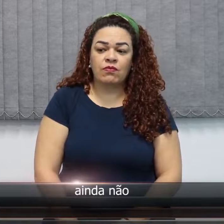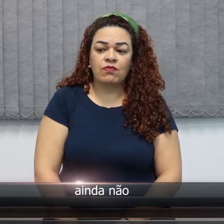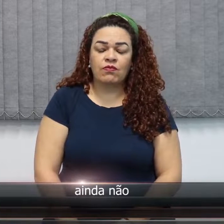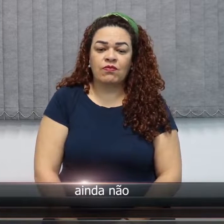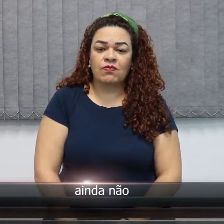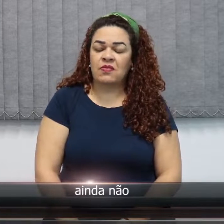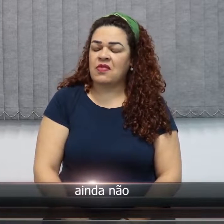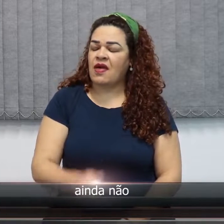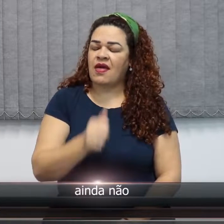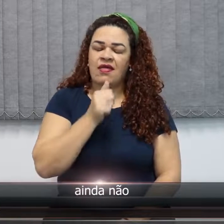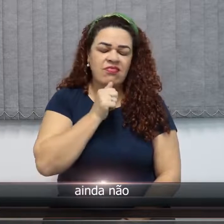Ainda não,